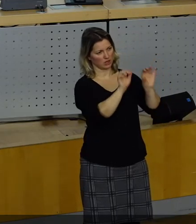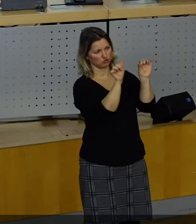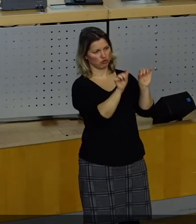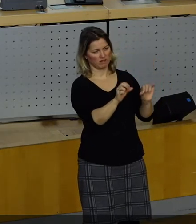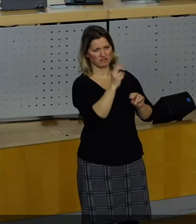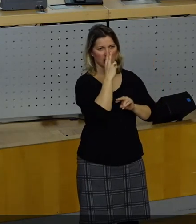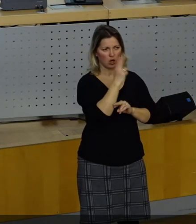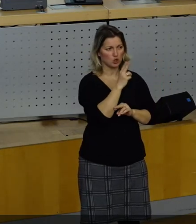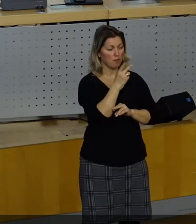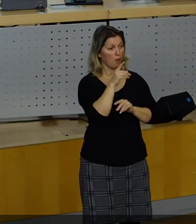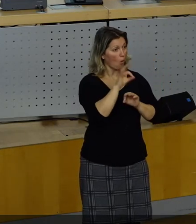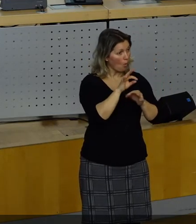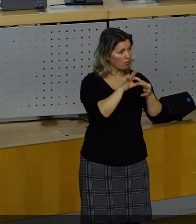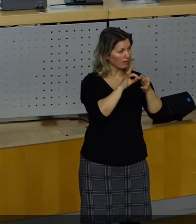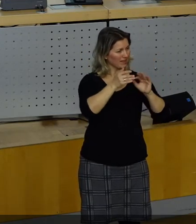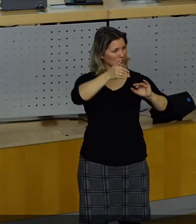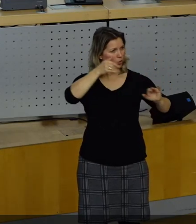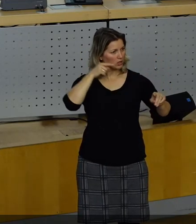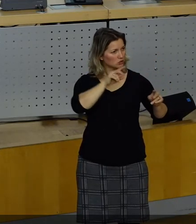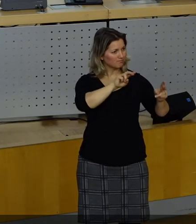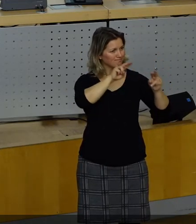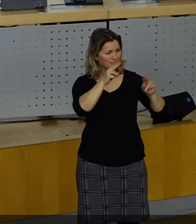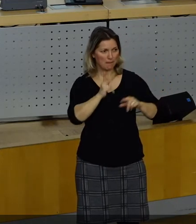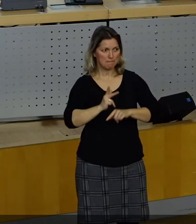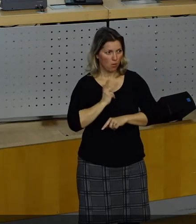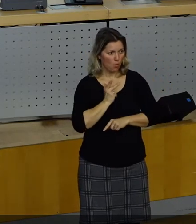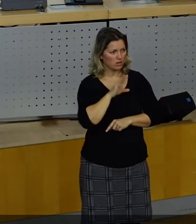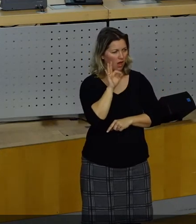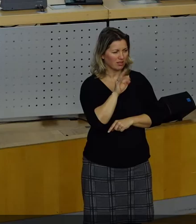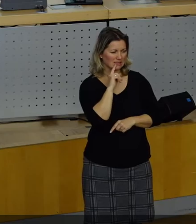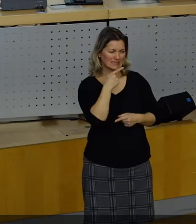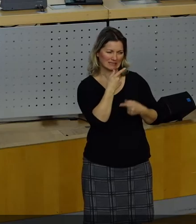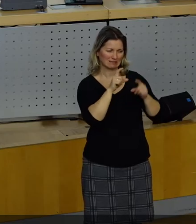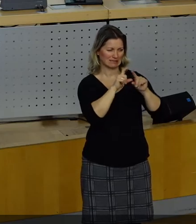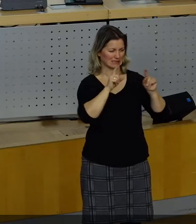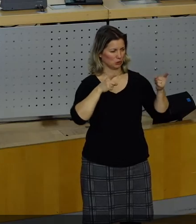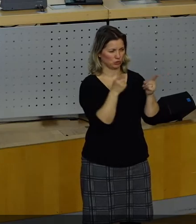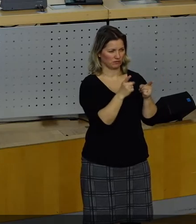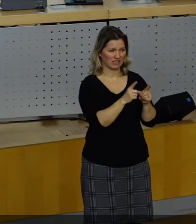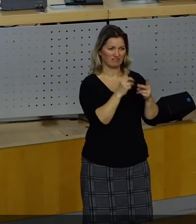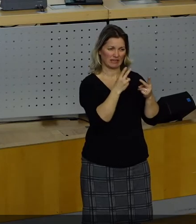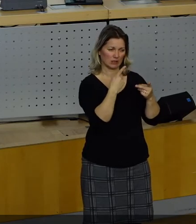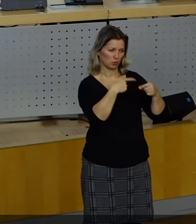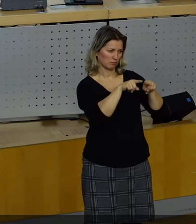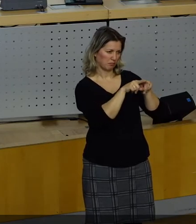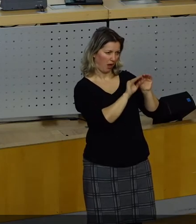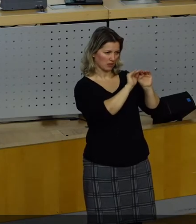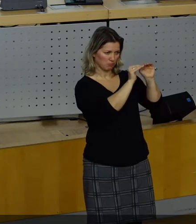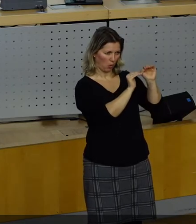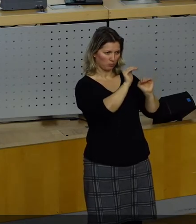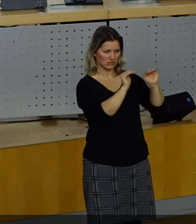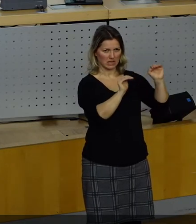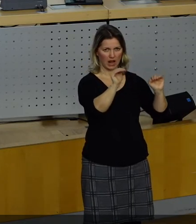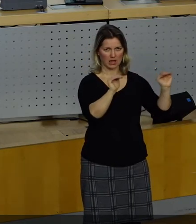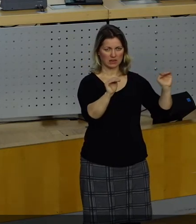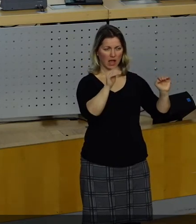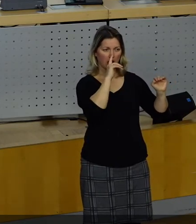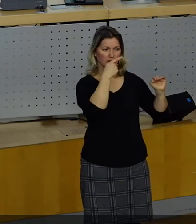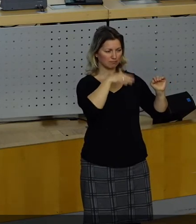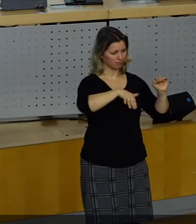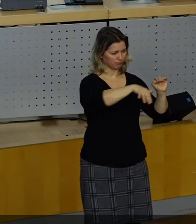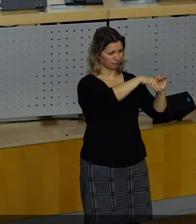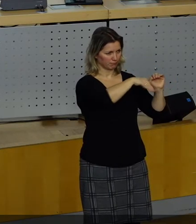modern und historisch. Ich glaube, das ist viel zu verkürzt. Es geht, glaube ich, darum, dass wir eine Proportionalität herstellen. Wie fassen sich Gebäude in einen